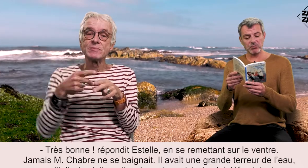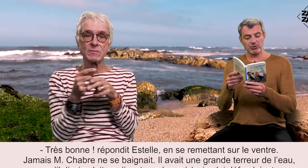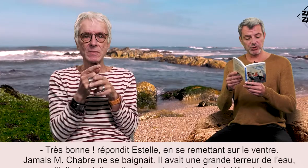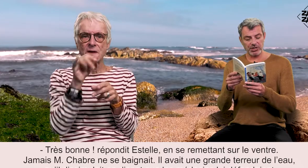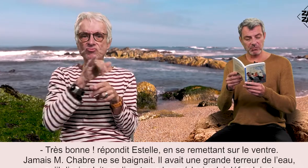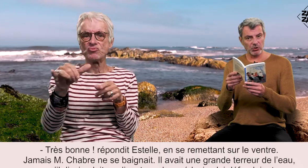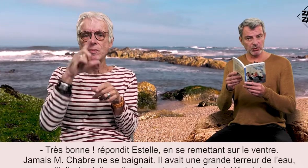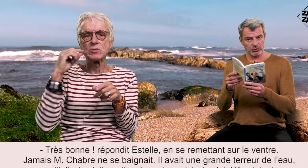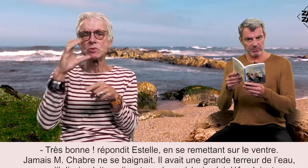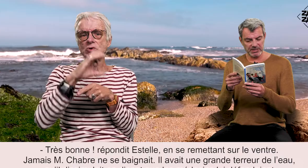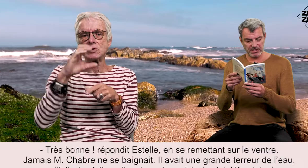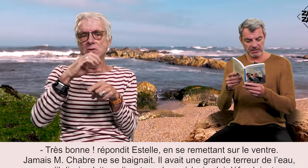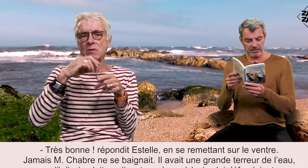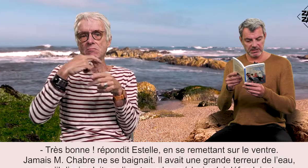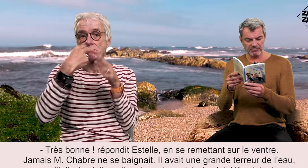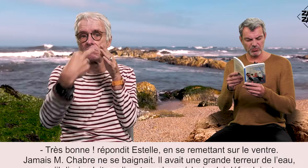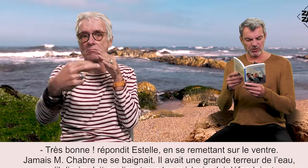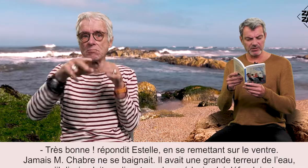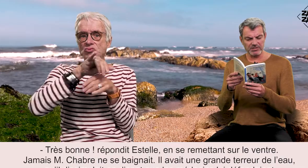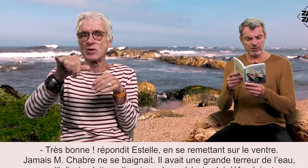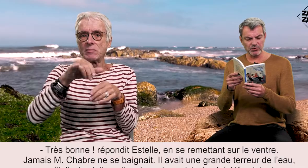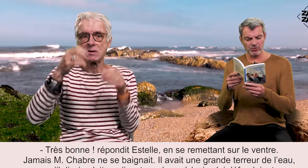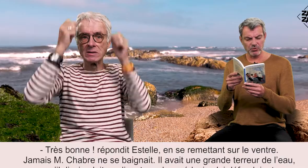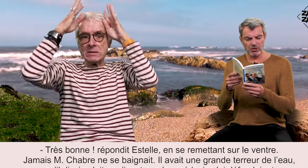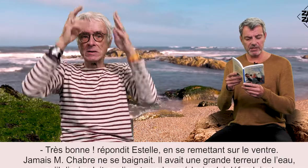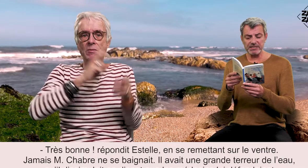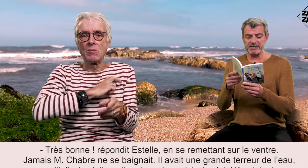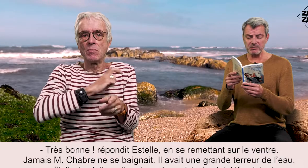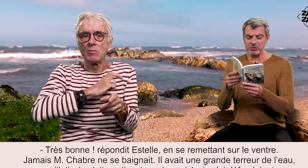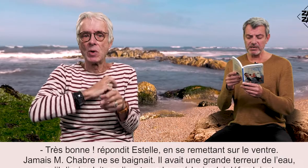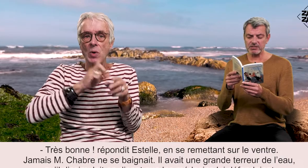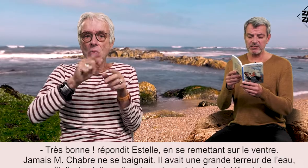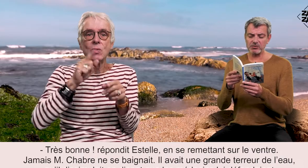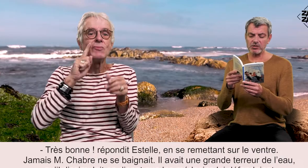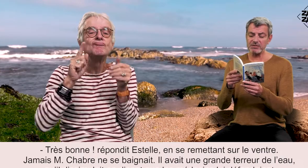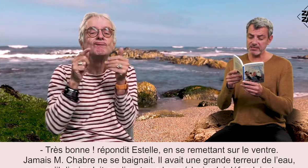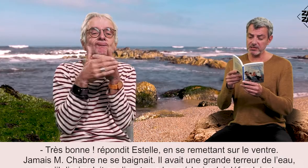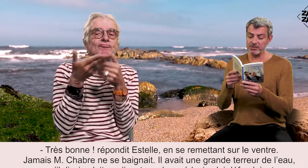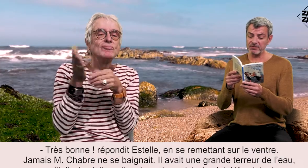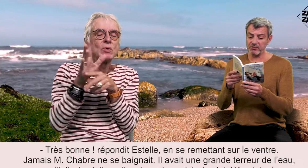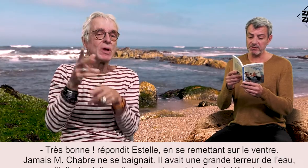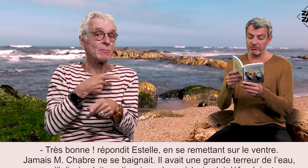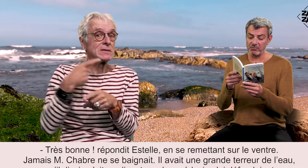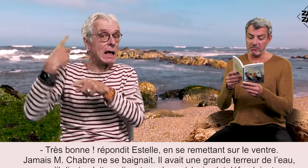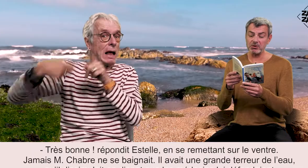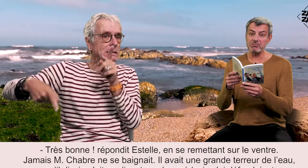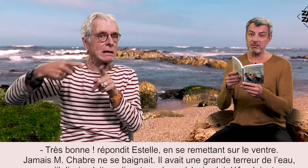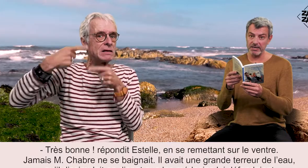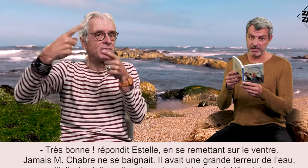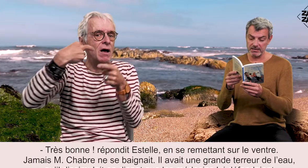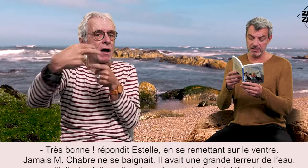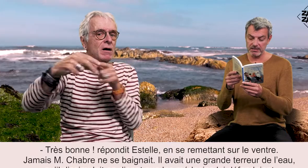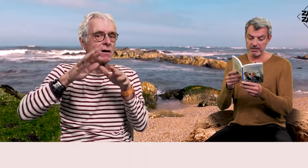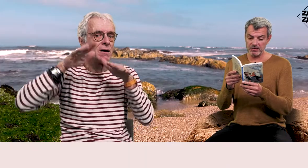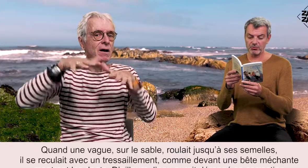Jamais M. Chabre ne se baignait. Il avait une grande terreur de l'eau qu'il dissimulait en disant que les médecins lui défendaient formellement les